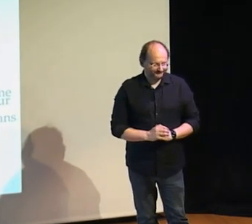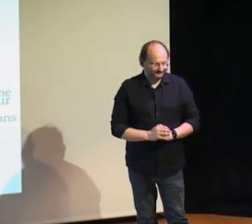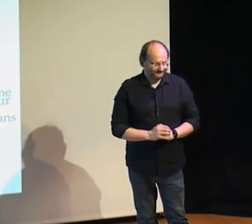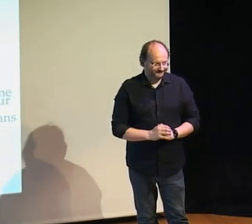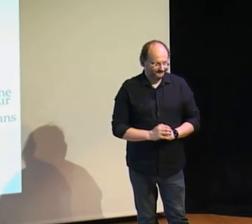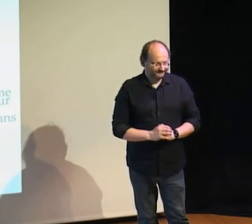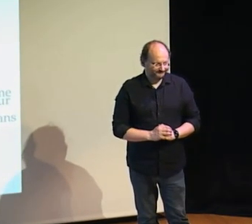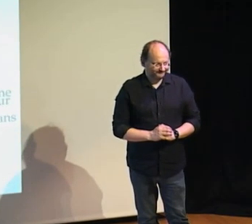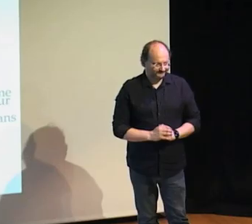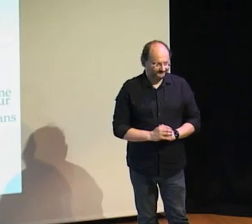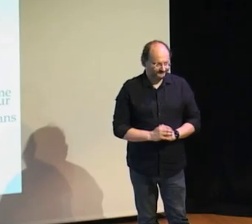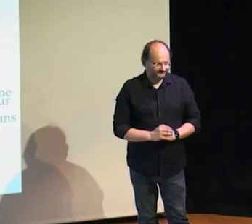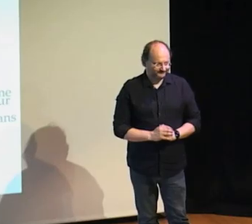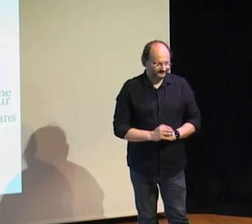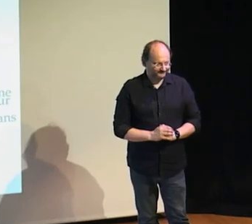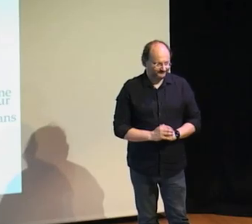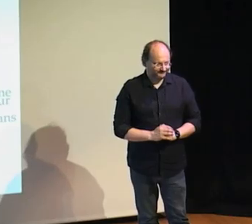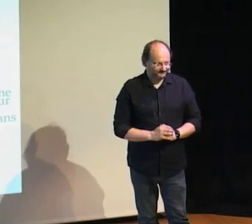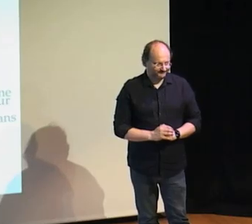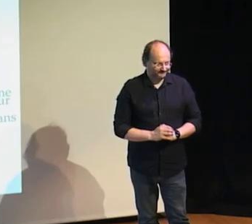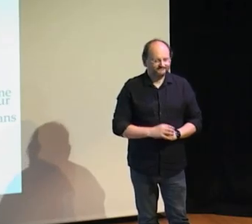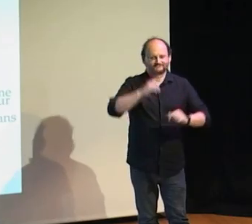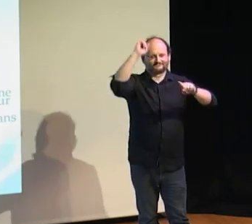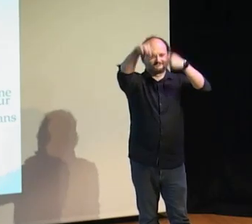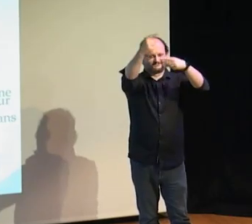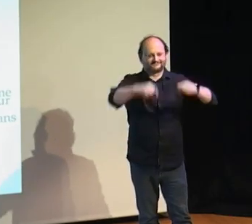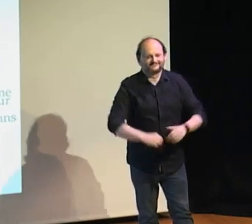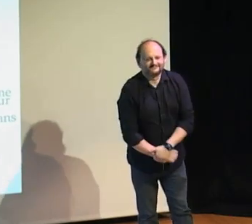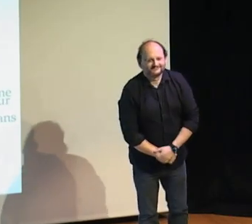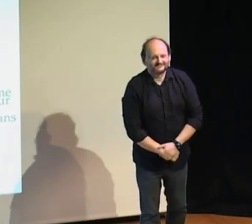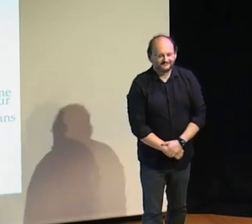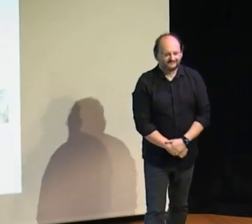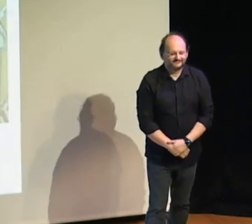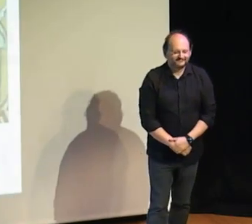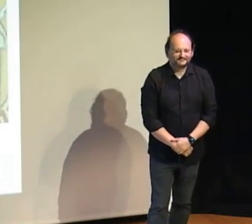ça ramène à cet amour de l'époque médiévale. Image suivante.